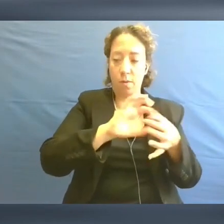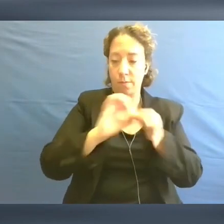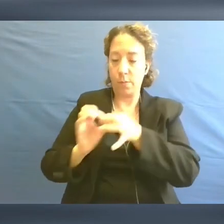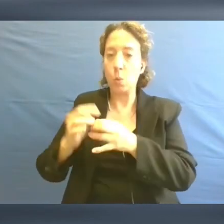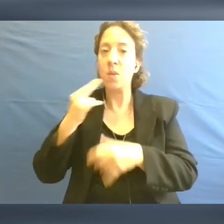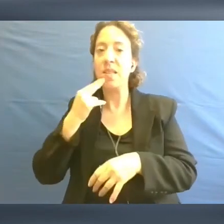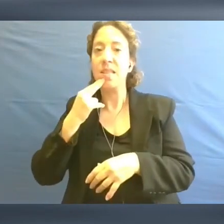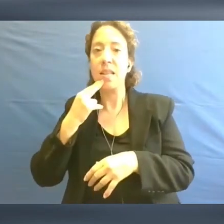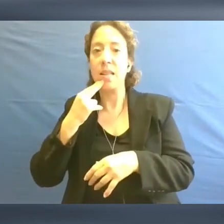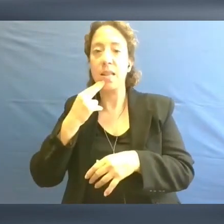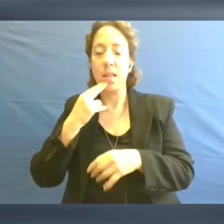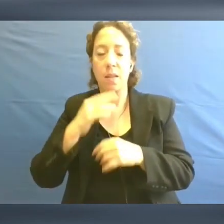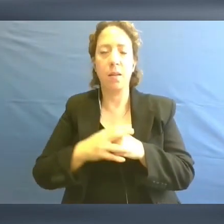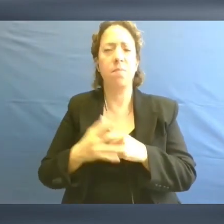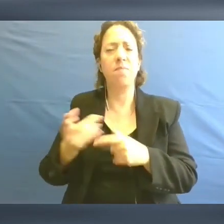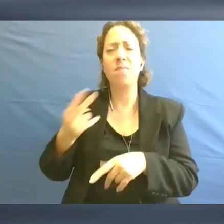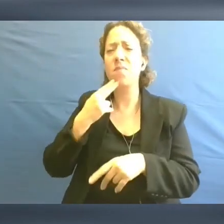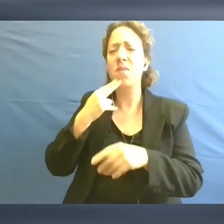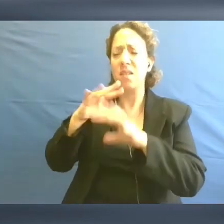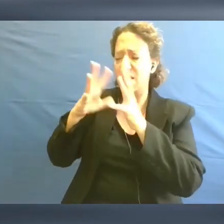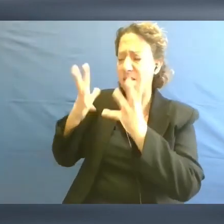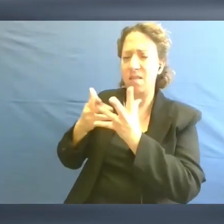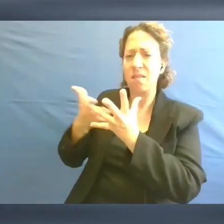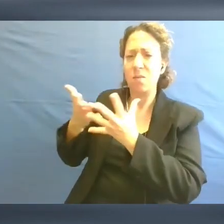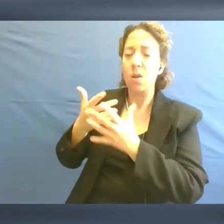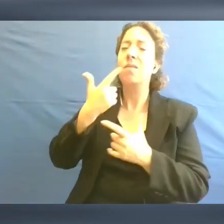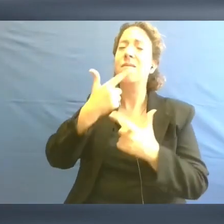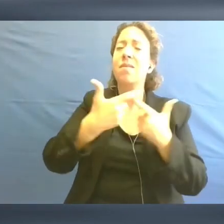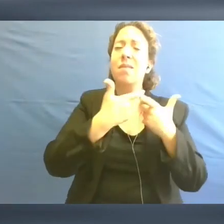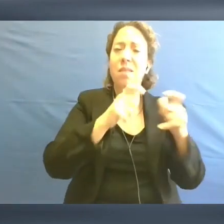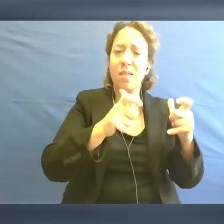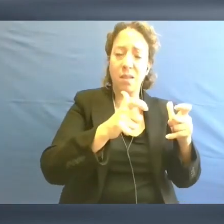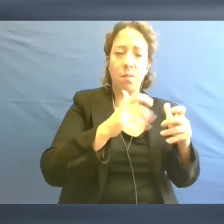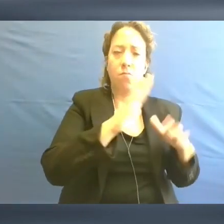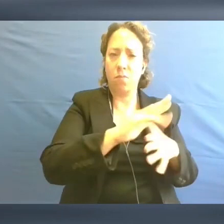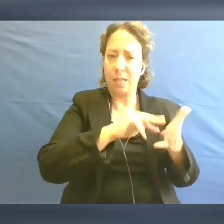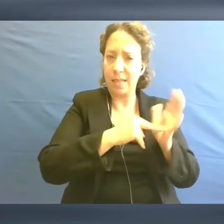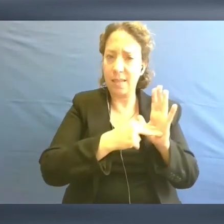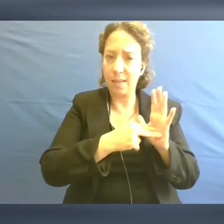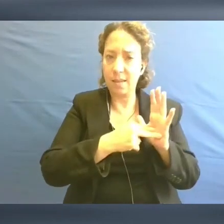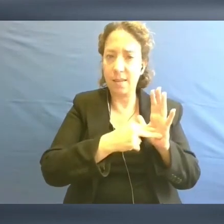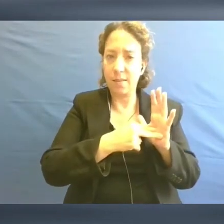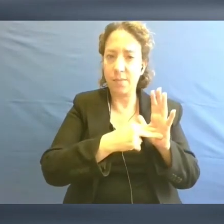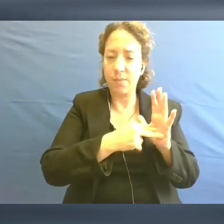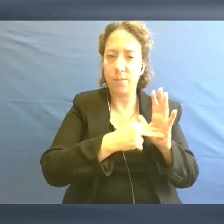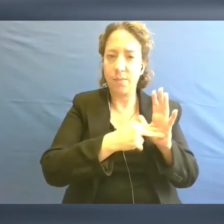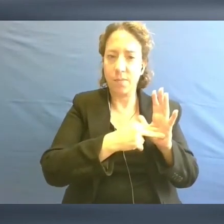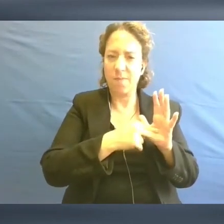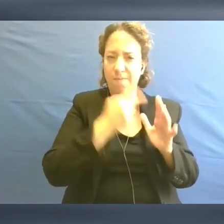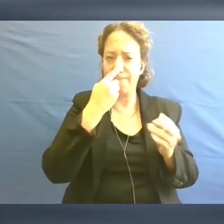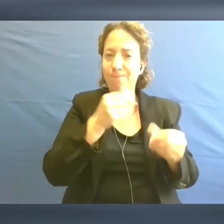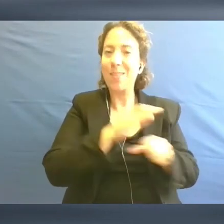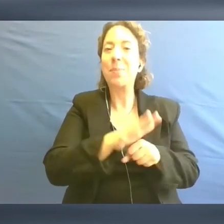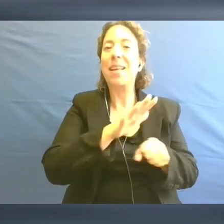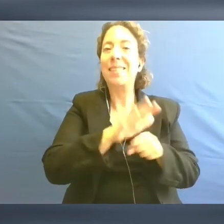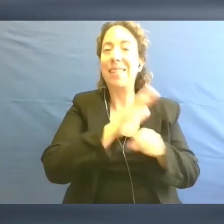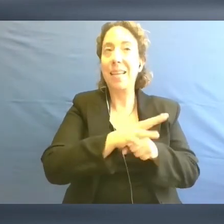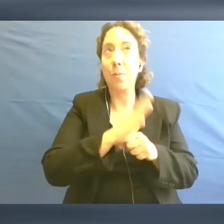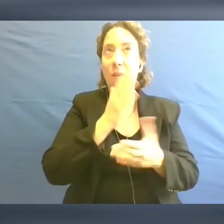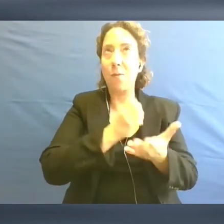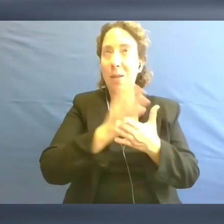que l'utilisabilité? Eh bien, nous avons vu l'accessibilité et le niveau technique, mais elle est insuffisante pour comprendre